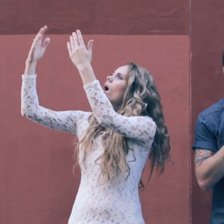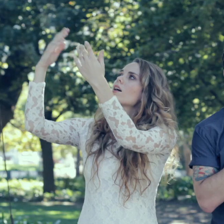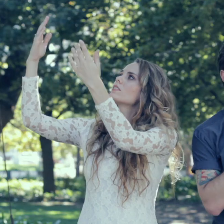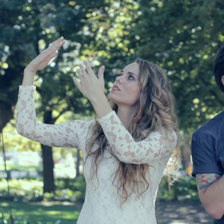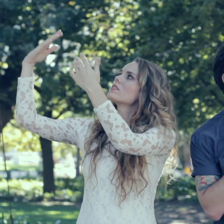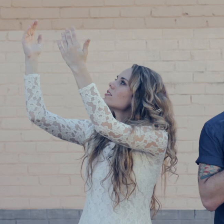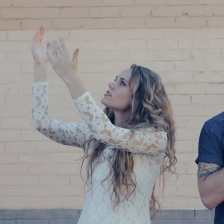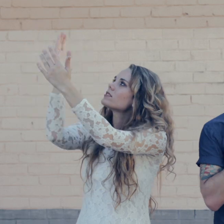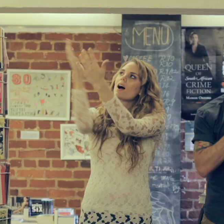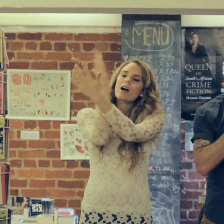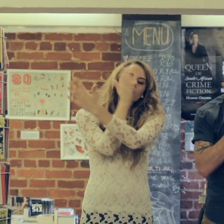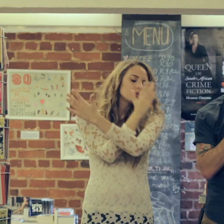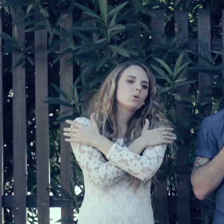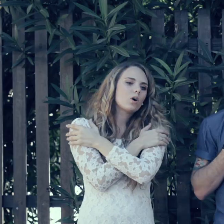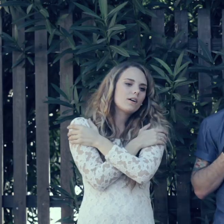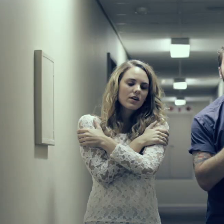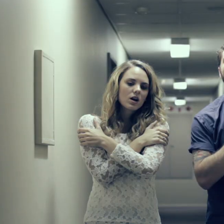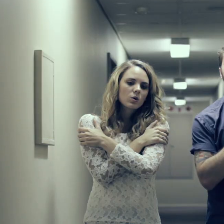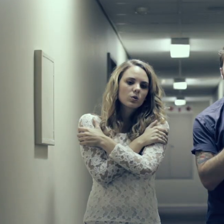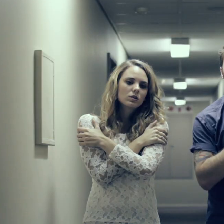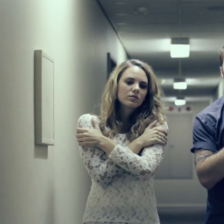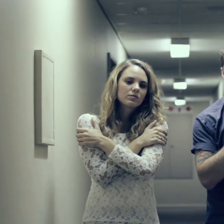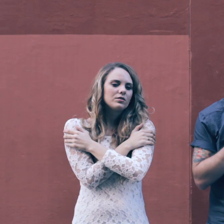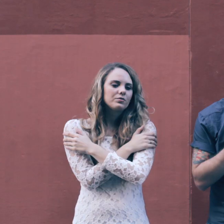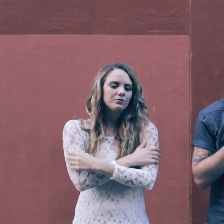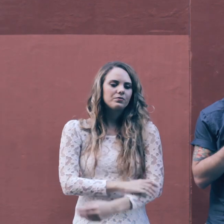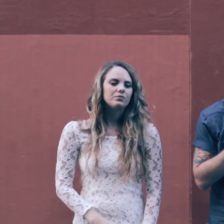In jou hande is ek toegevou.